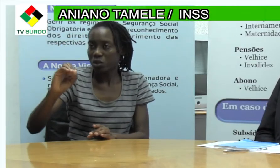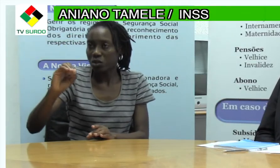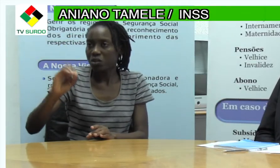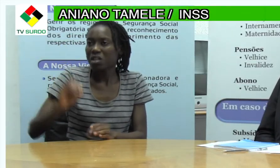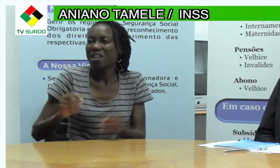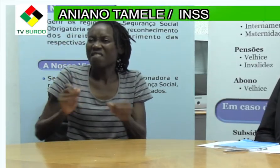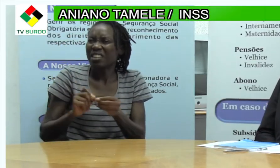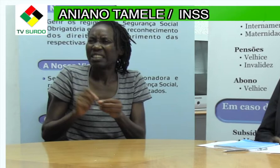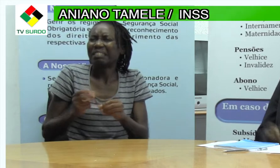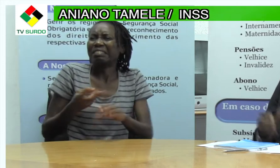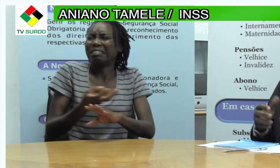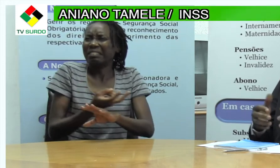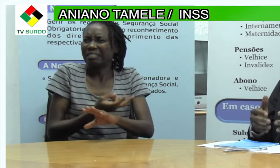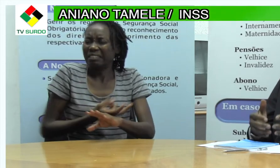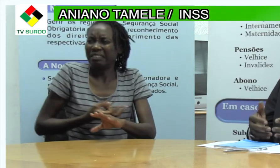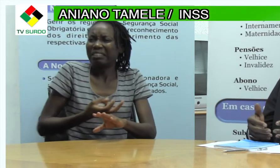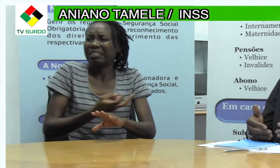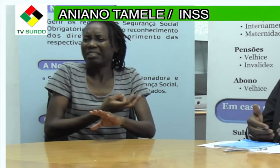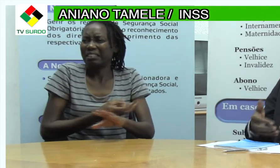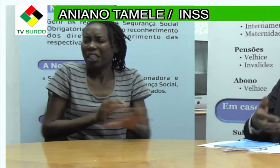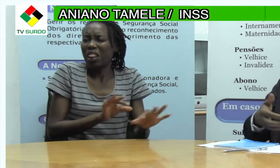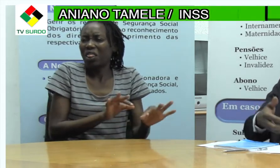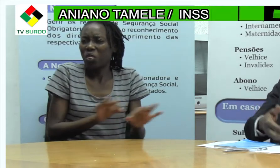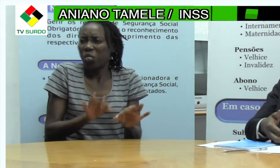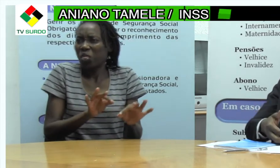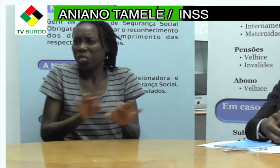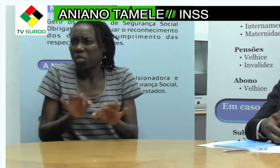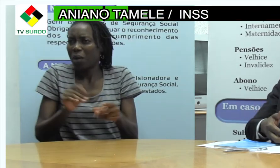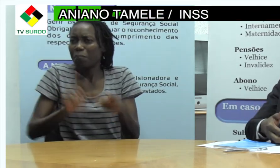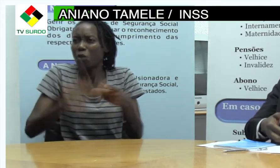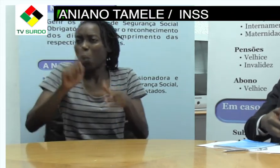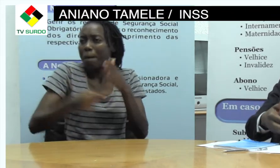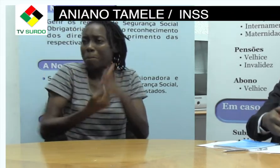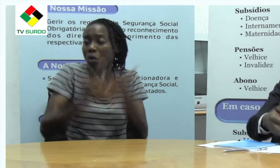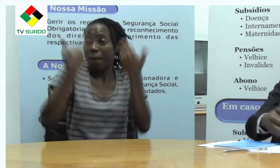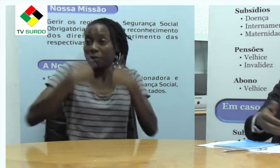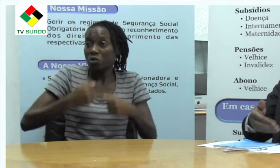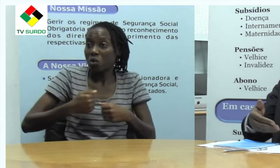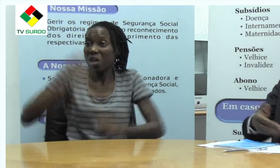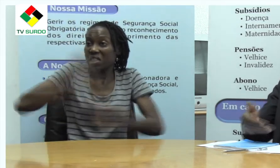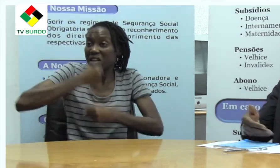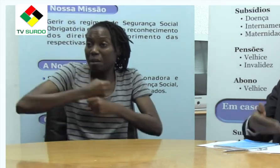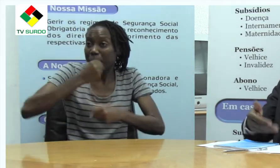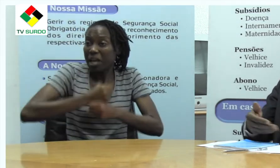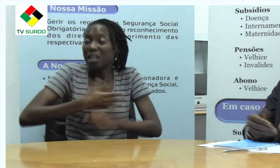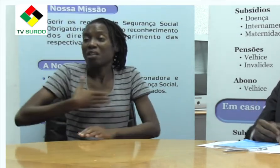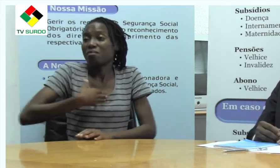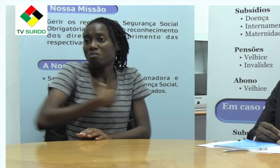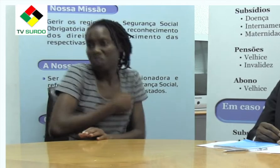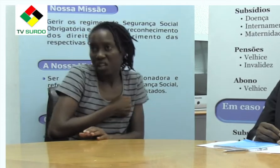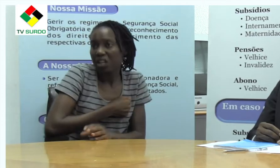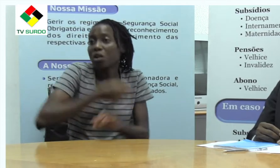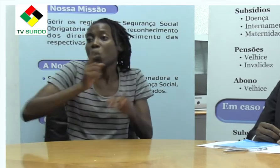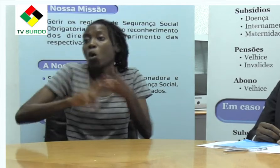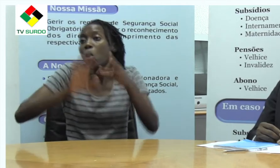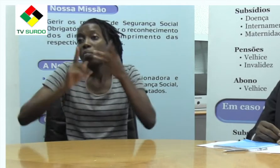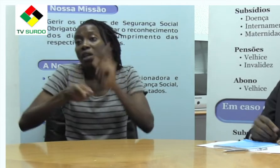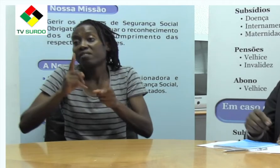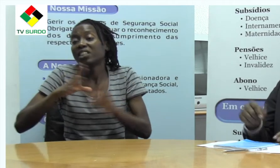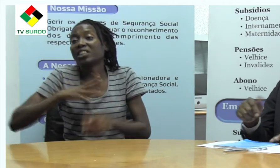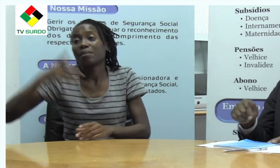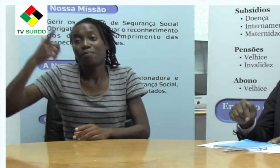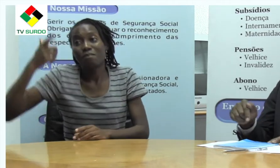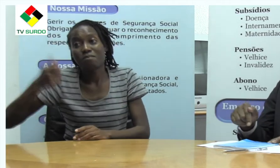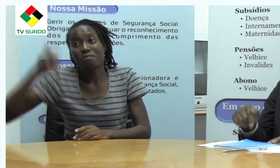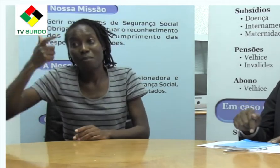benefícios por morte, ou seja, aqueles benefícios que derivam do falecimento do trabalhador ou do trabalhador reformado. E